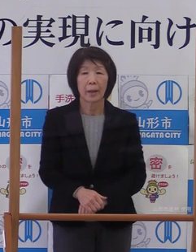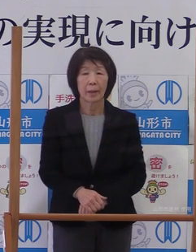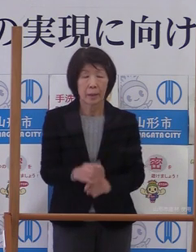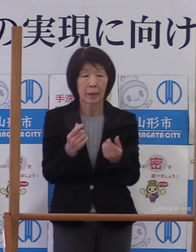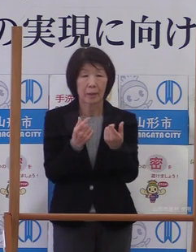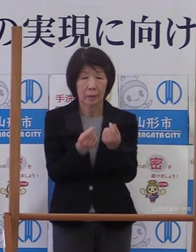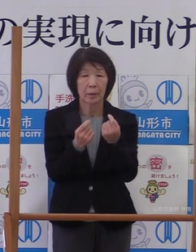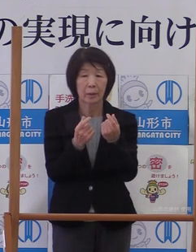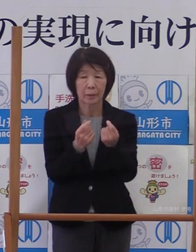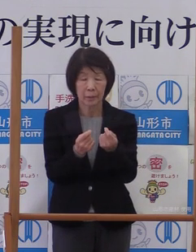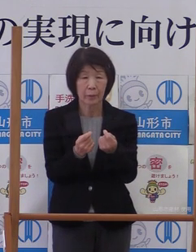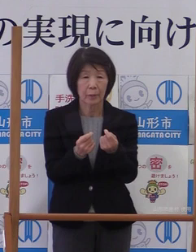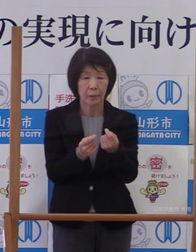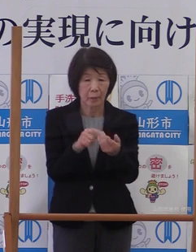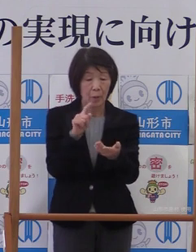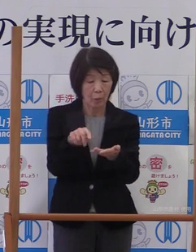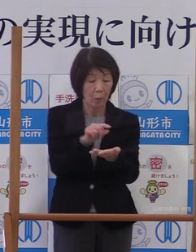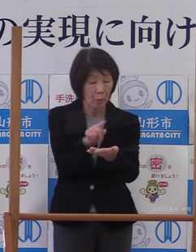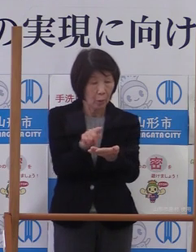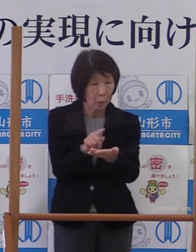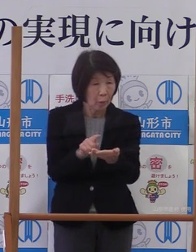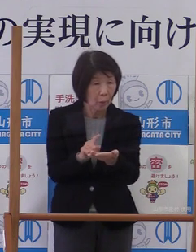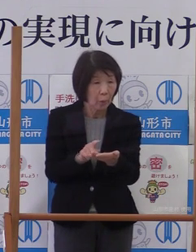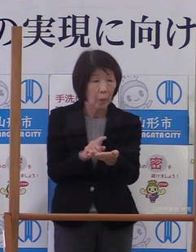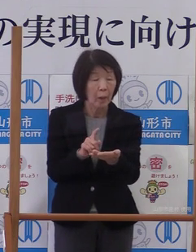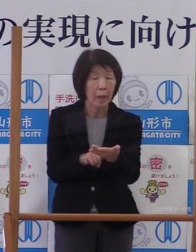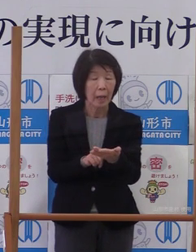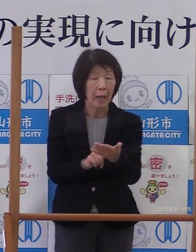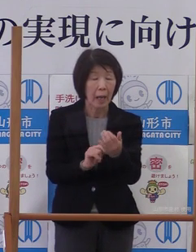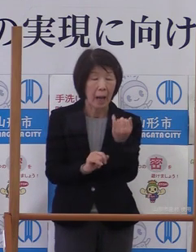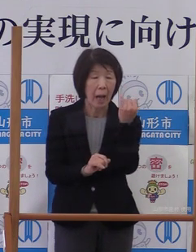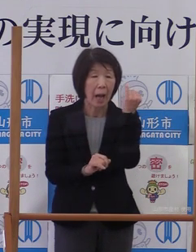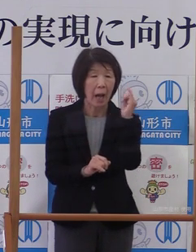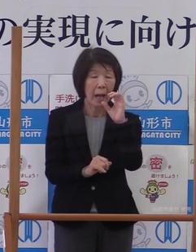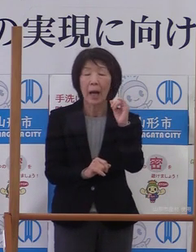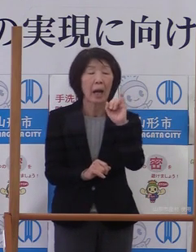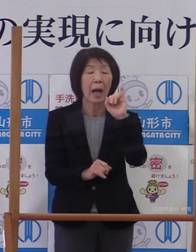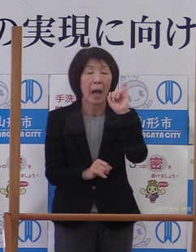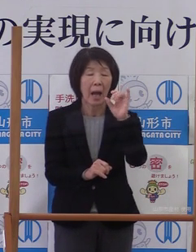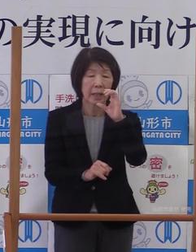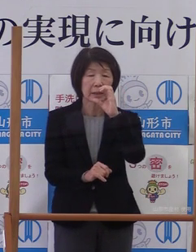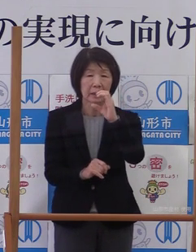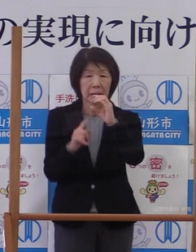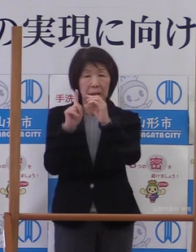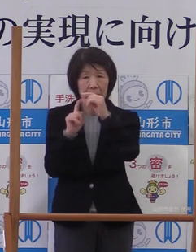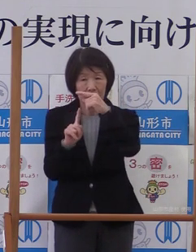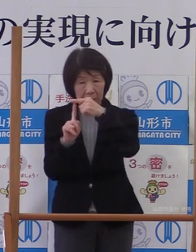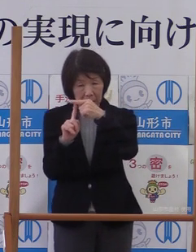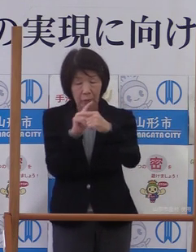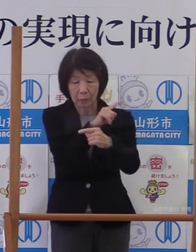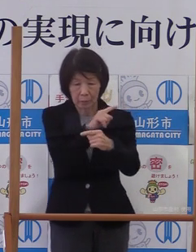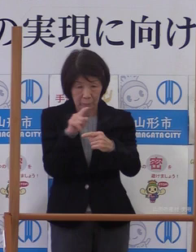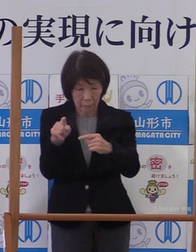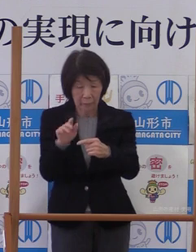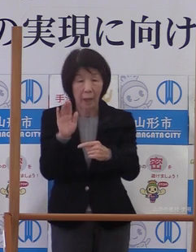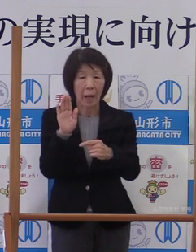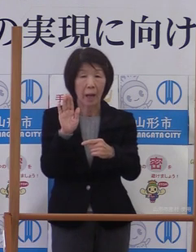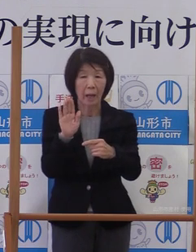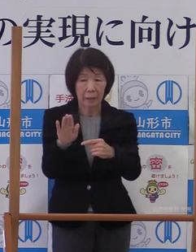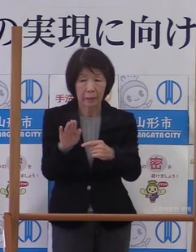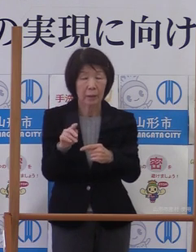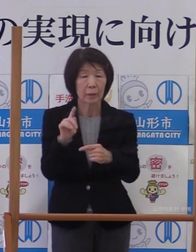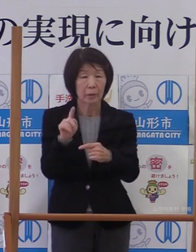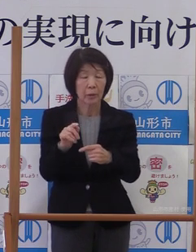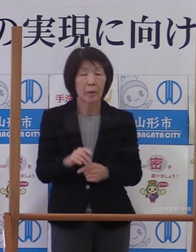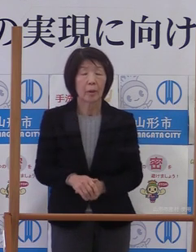そうですね、こちらに象徴的なこれはどっちかというと ICT 関係の部分が並んでおりますし、まあ、そういうところがまさに象